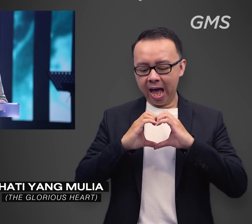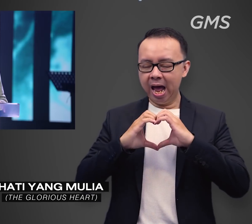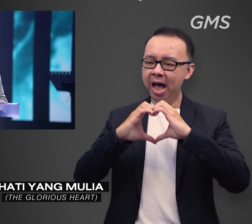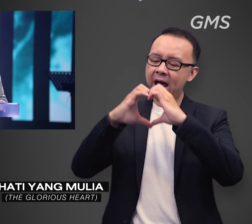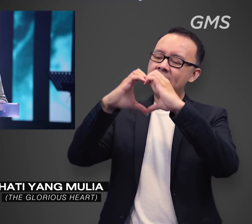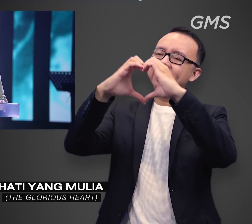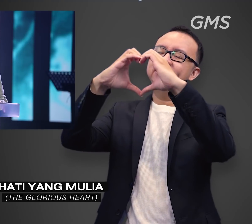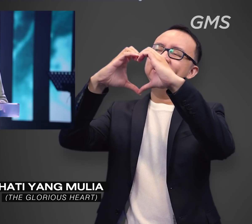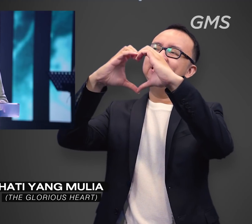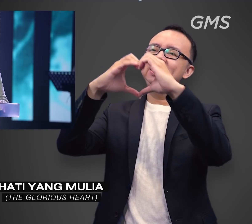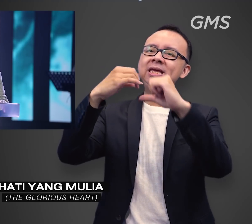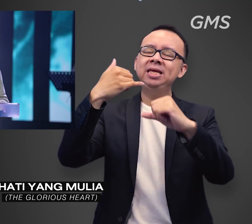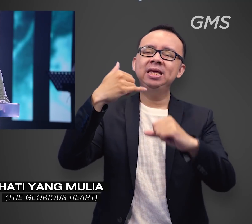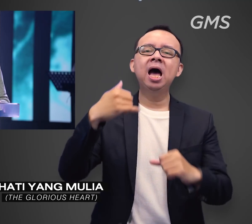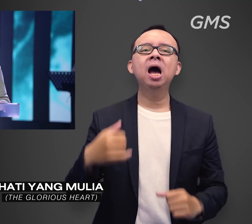Hati yang